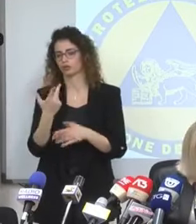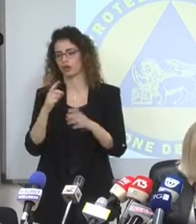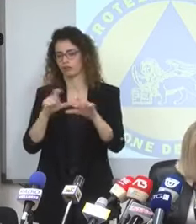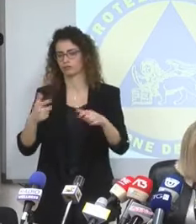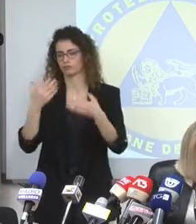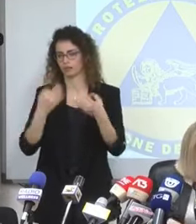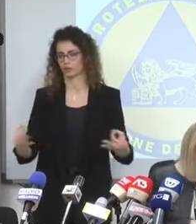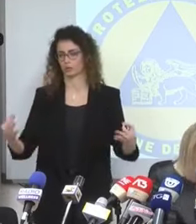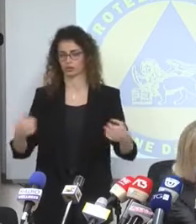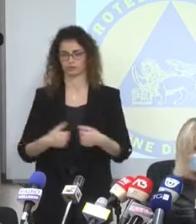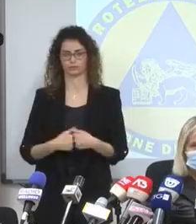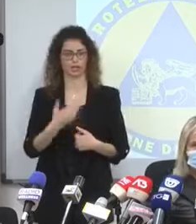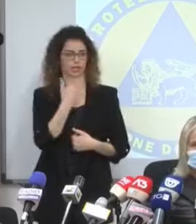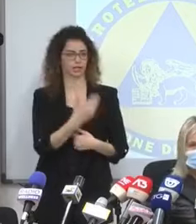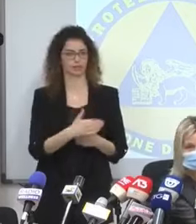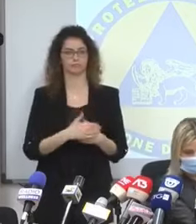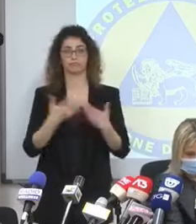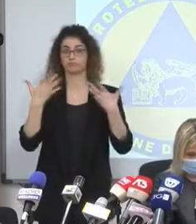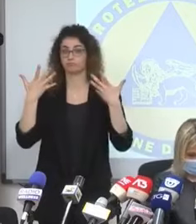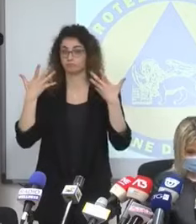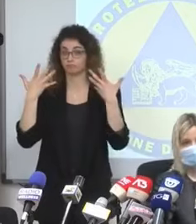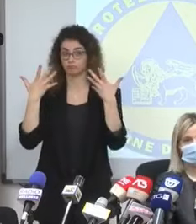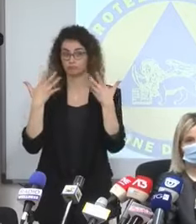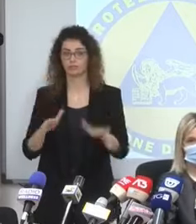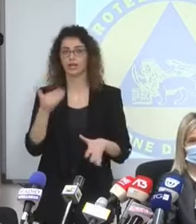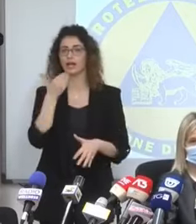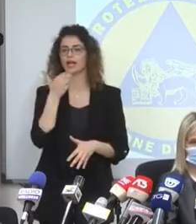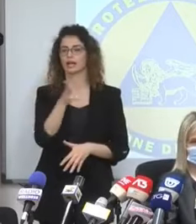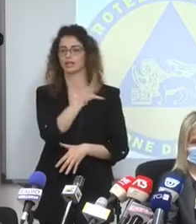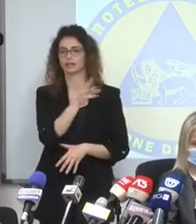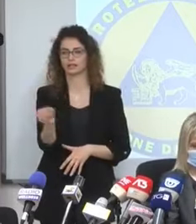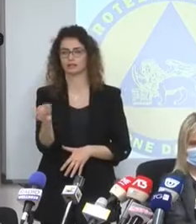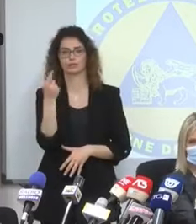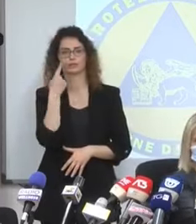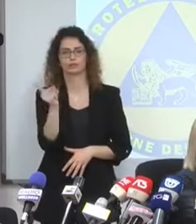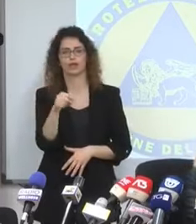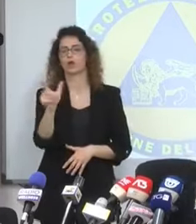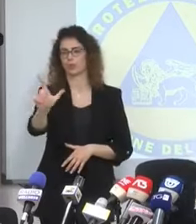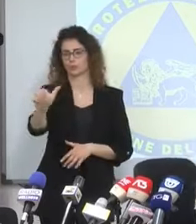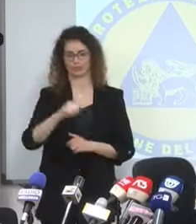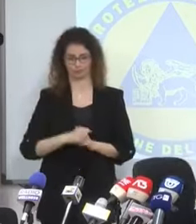quindi la sicurezza rispetto a questo. E con questo grazie a tutti, a domani, a lunedì.